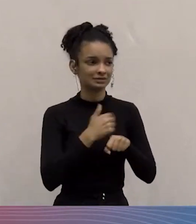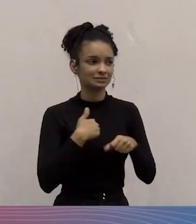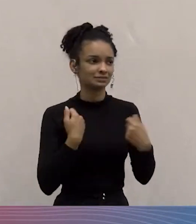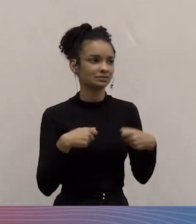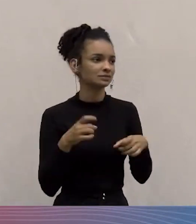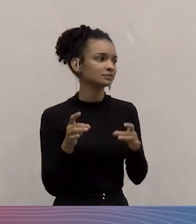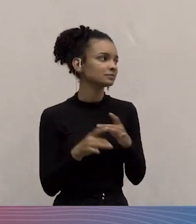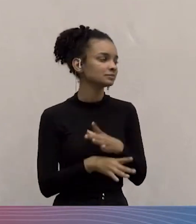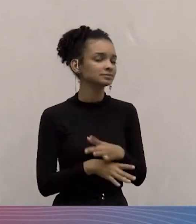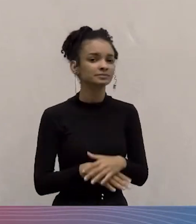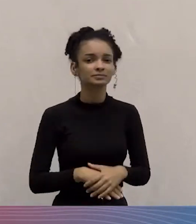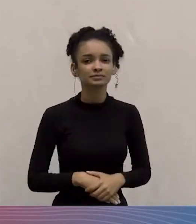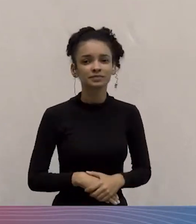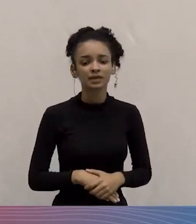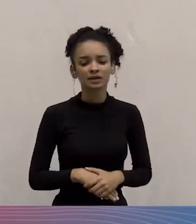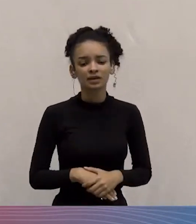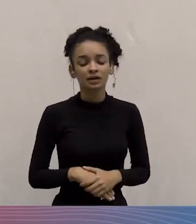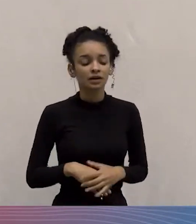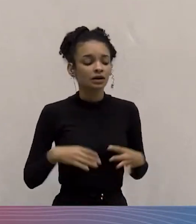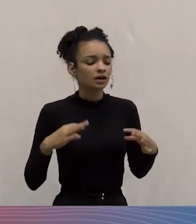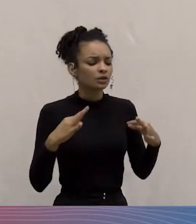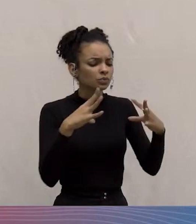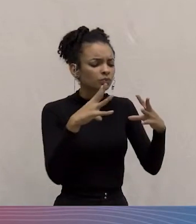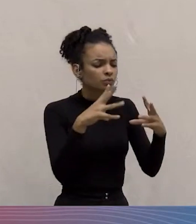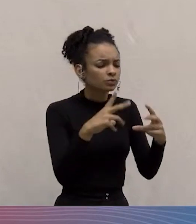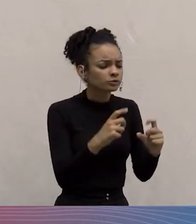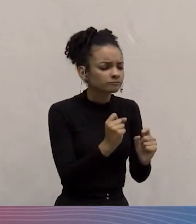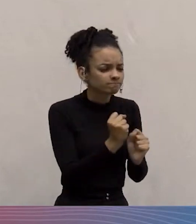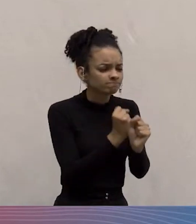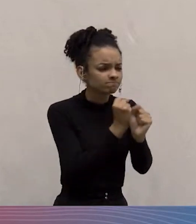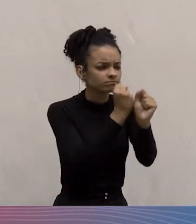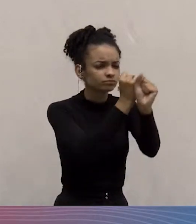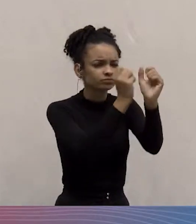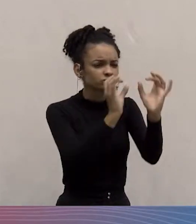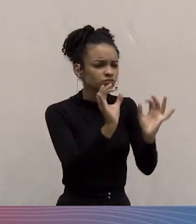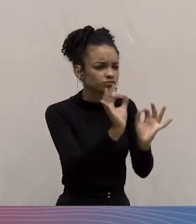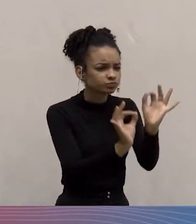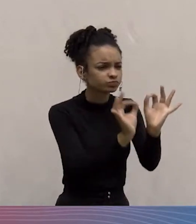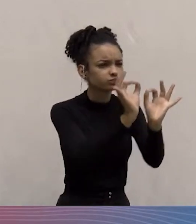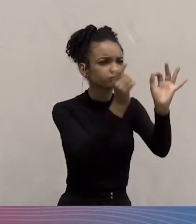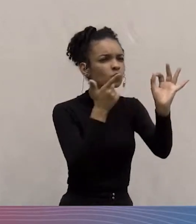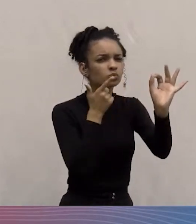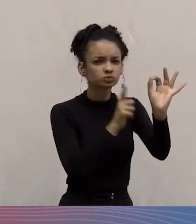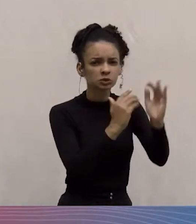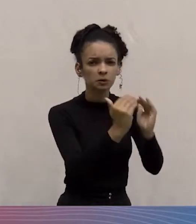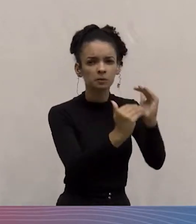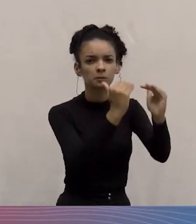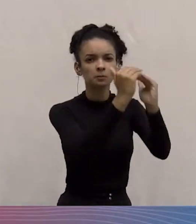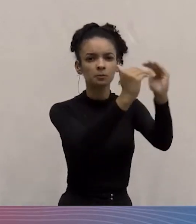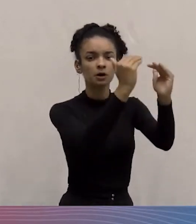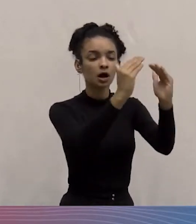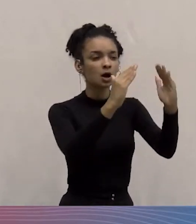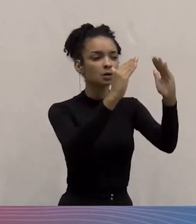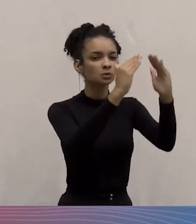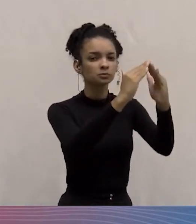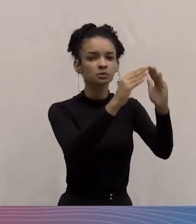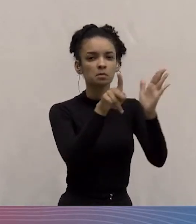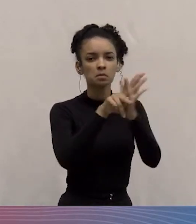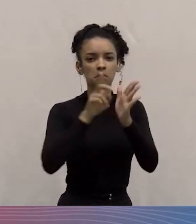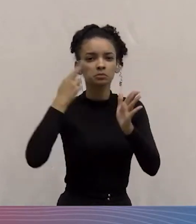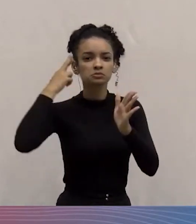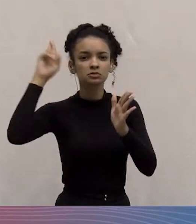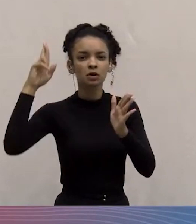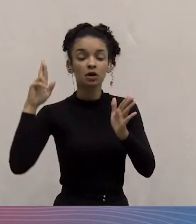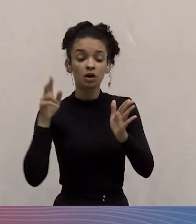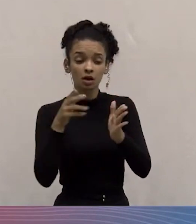aqui. No qual todo edifício bem ajustado cresce para o santuário dedicado ao Senhor, no qual